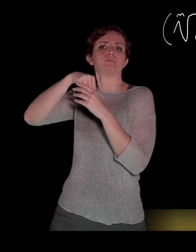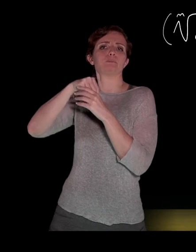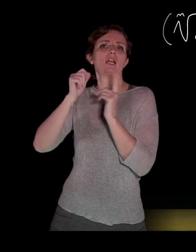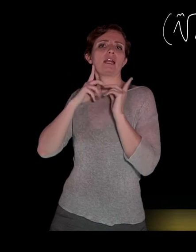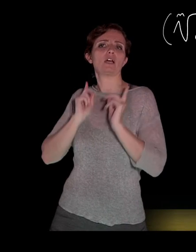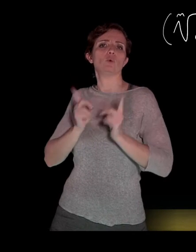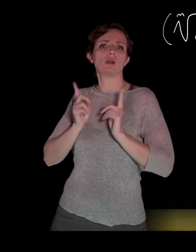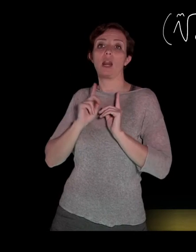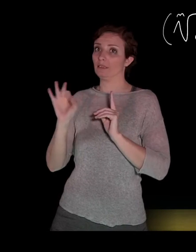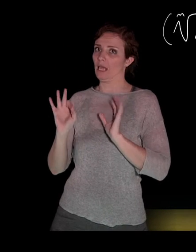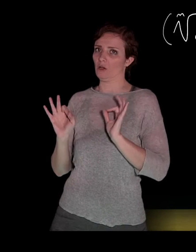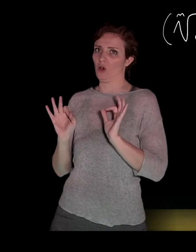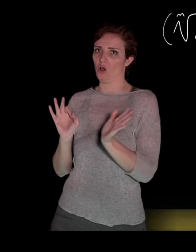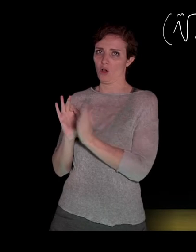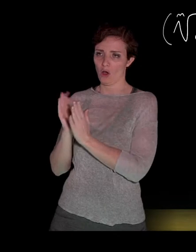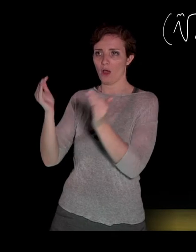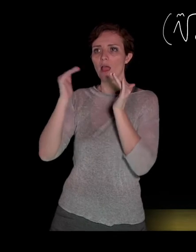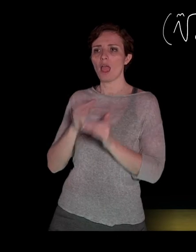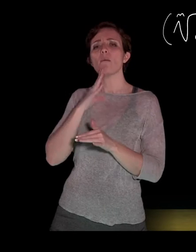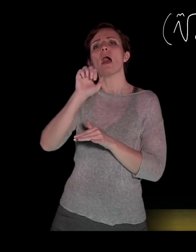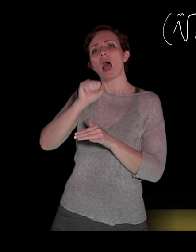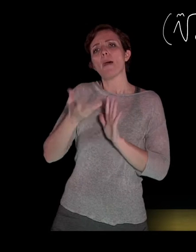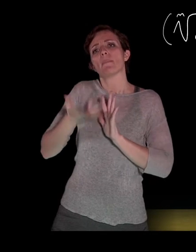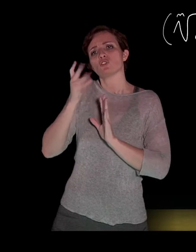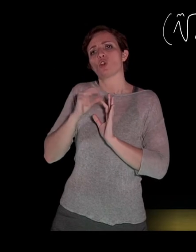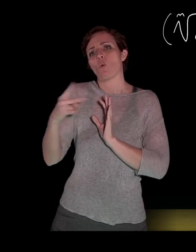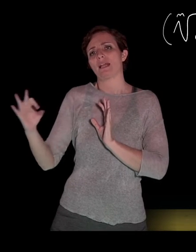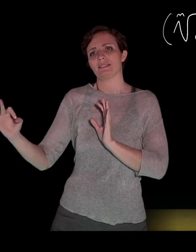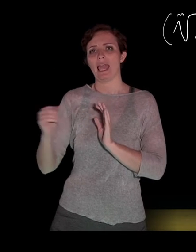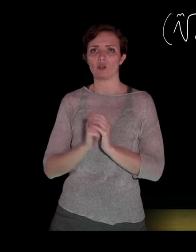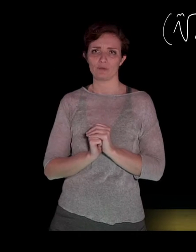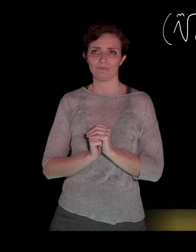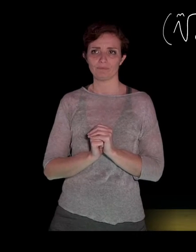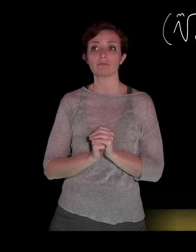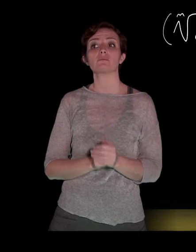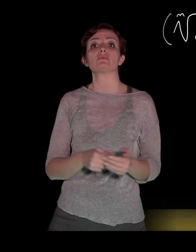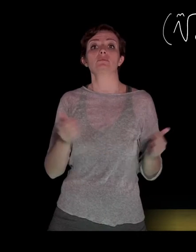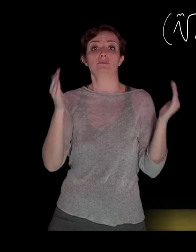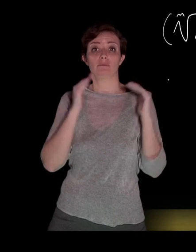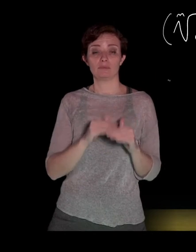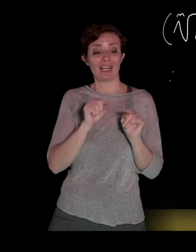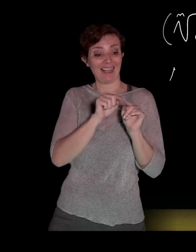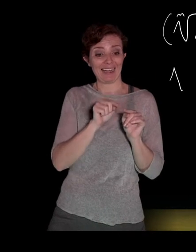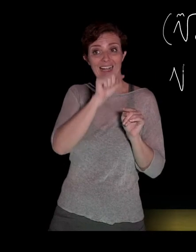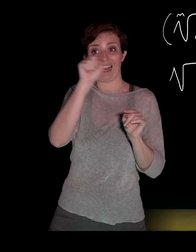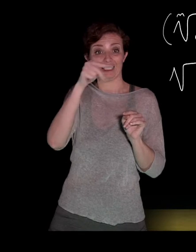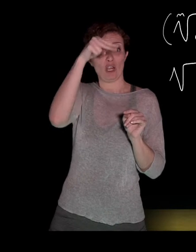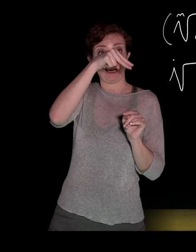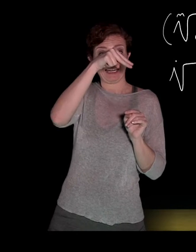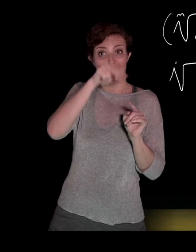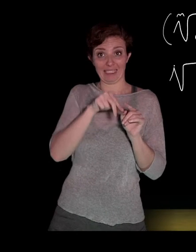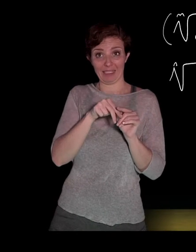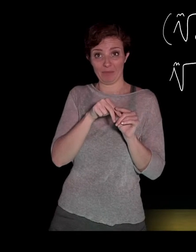maggiore o uguale a zero analogamente la radice ennesima di un radicale di indice n quindi parliamo della